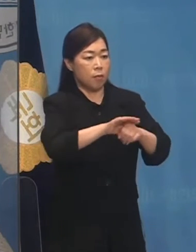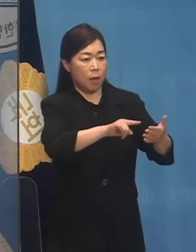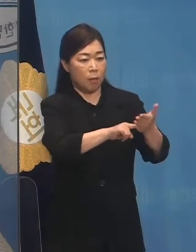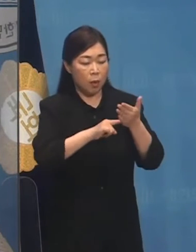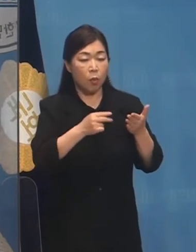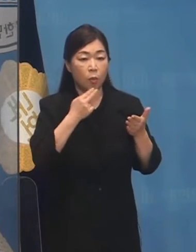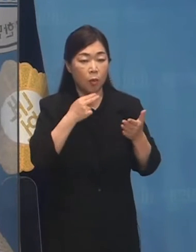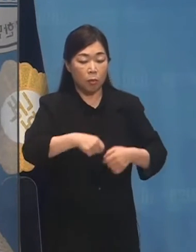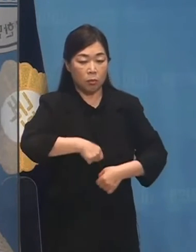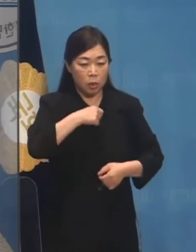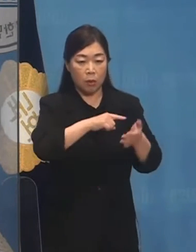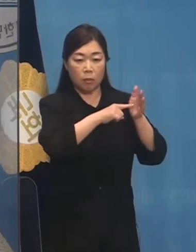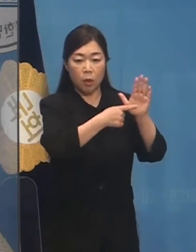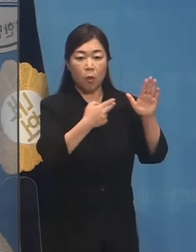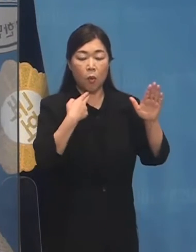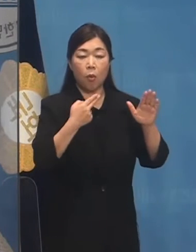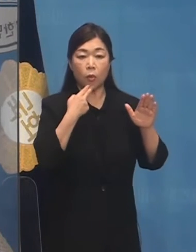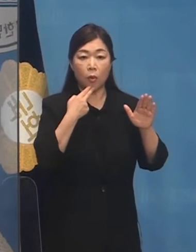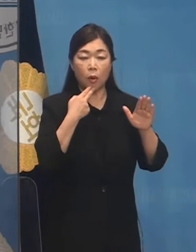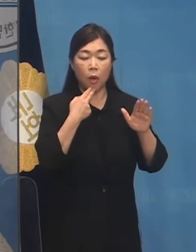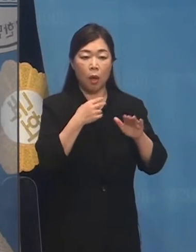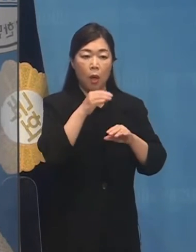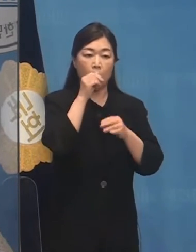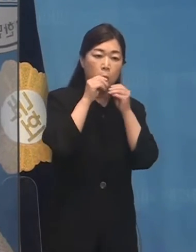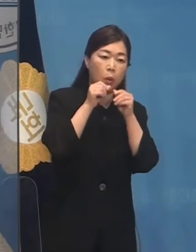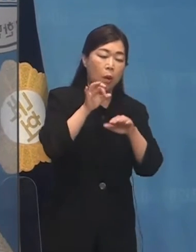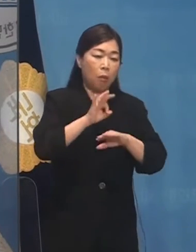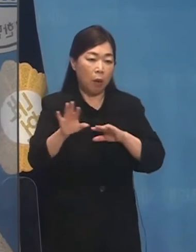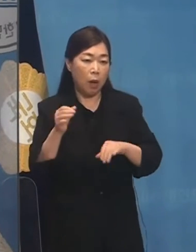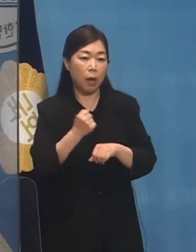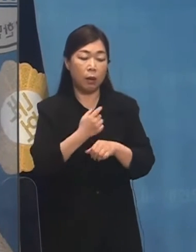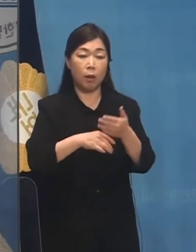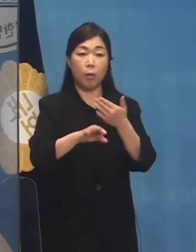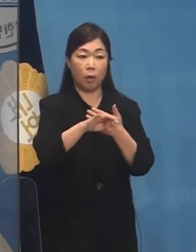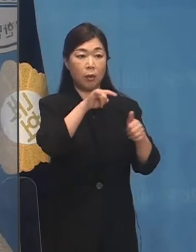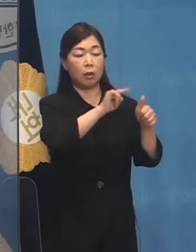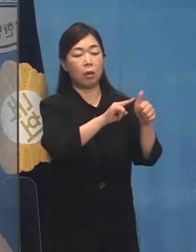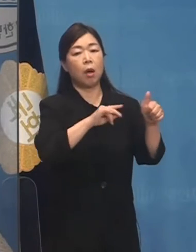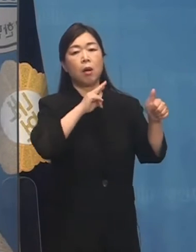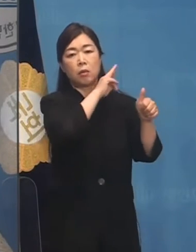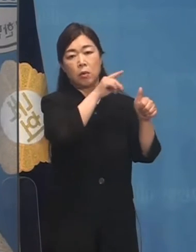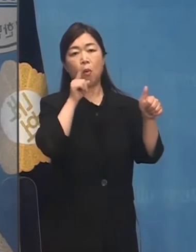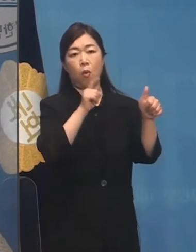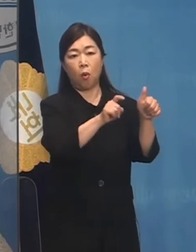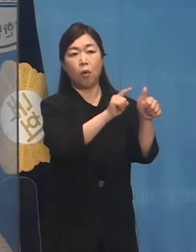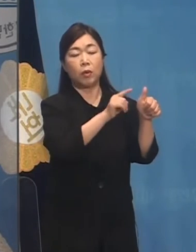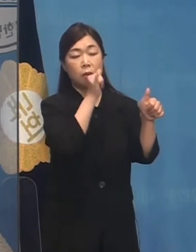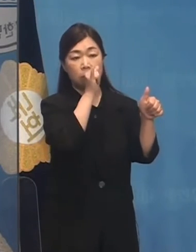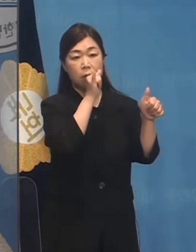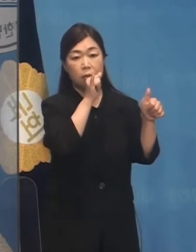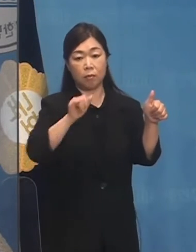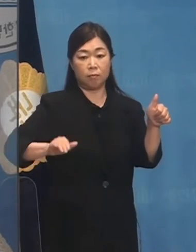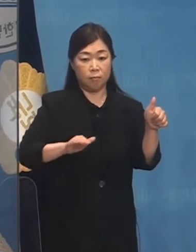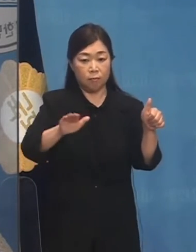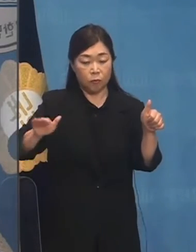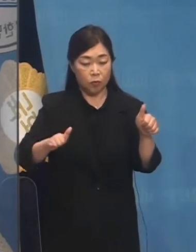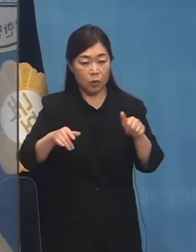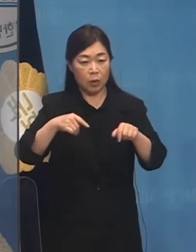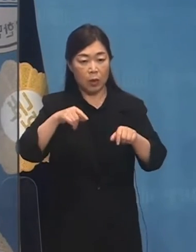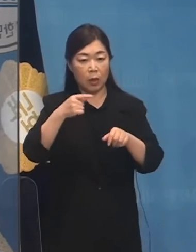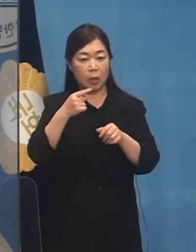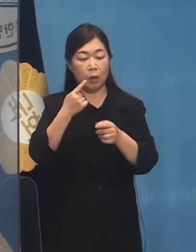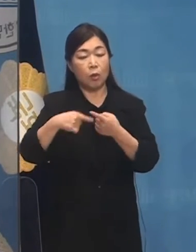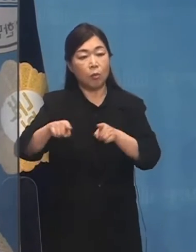않고 얼렁뚱땅 인사청문회를 넘기려 한다는 의혹을 받고 있습니다. 저희